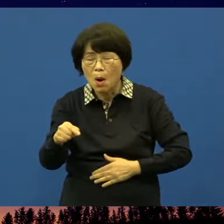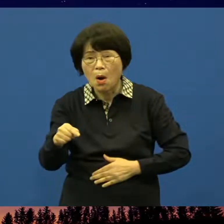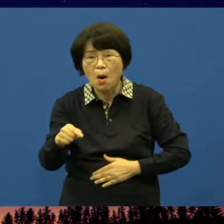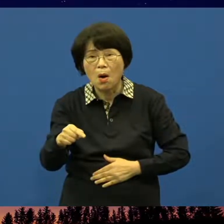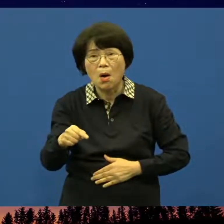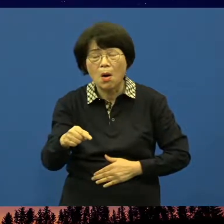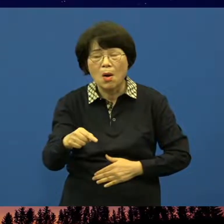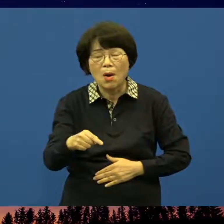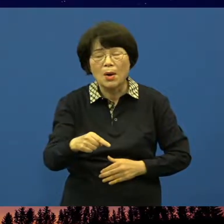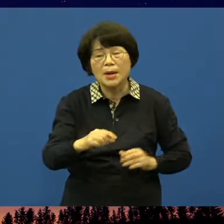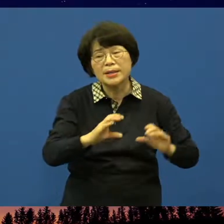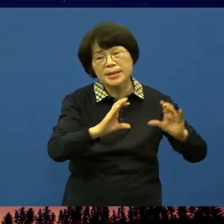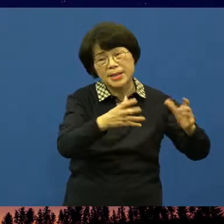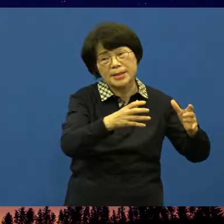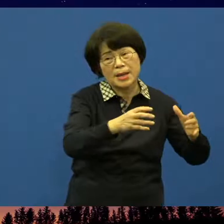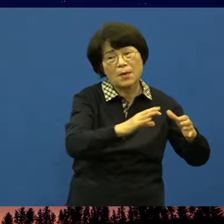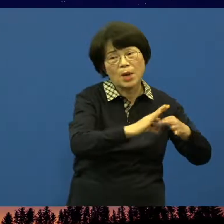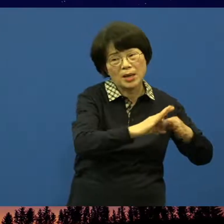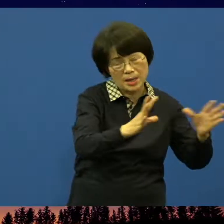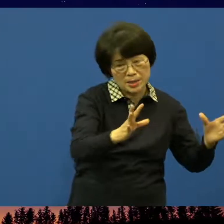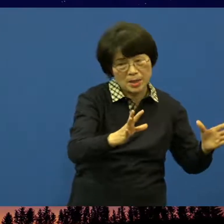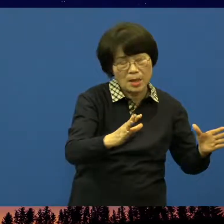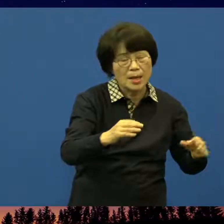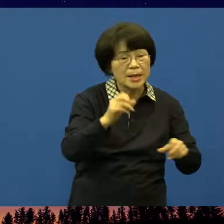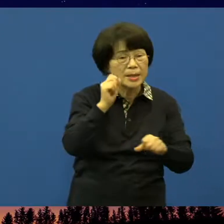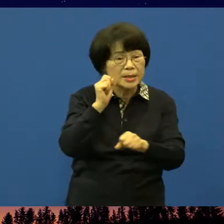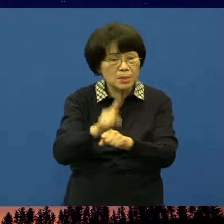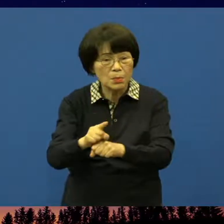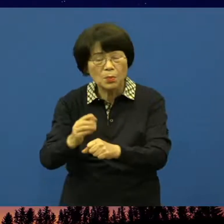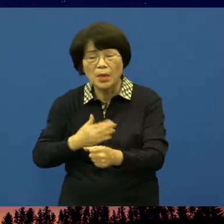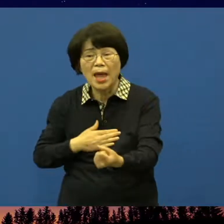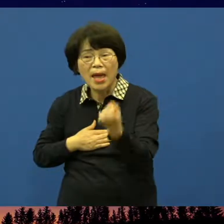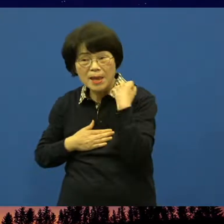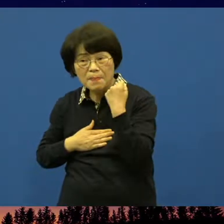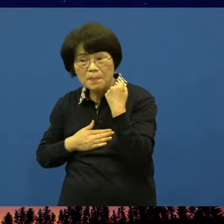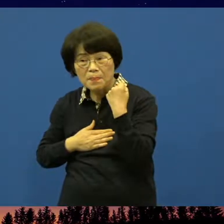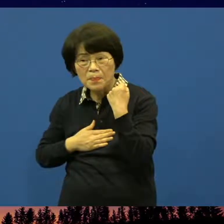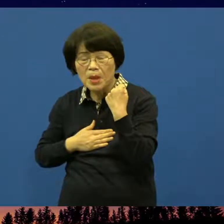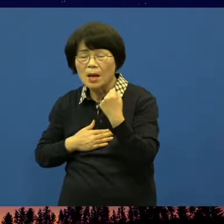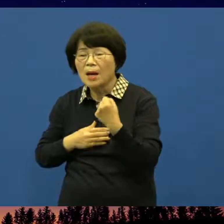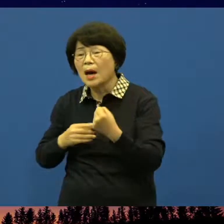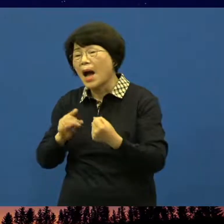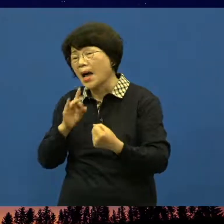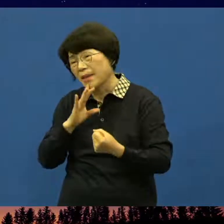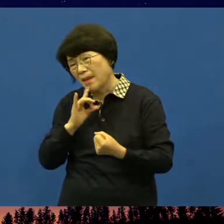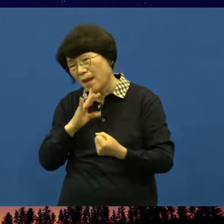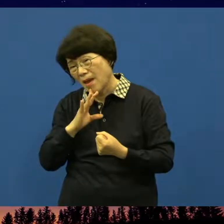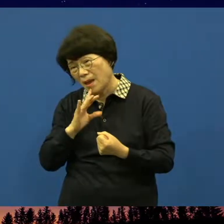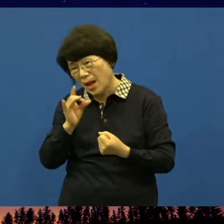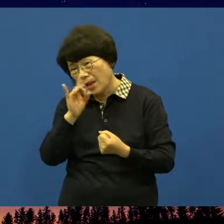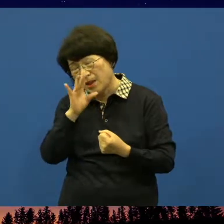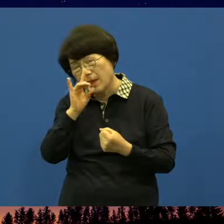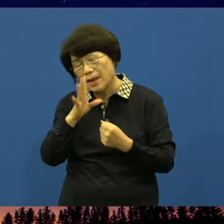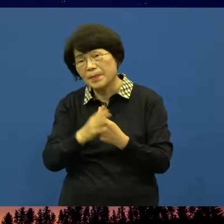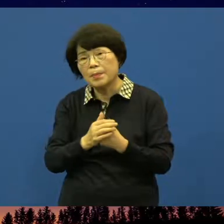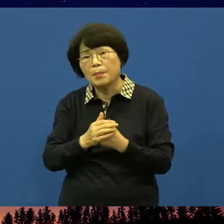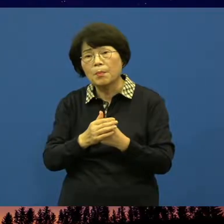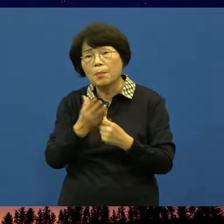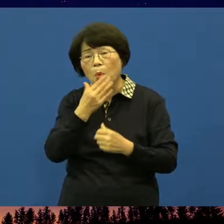근데 이 성품, 그죠? 우리의 성품은 우리의 힘으로 되는 게 아니라 복음은 우리의 성품을